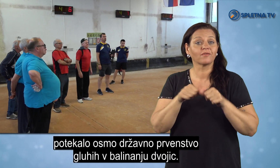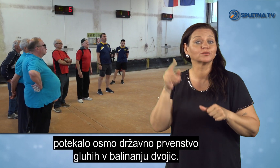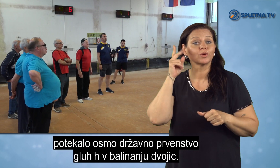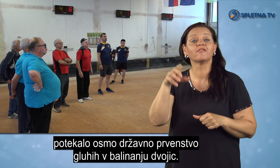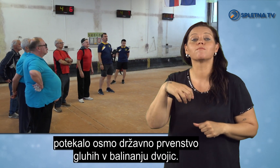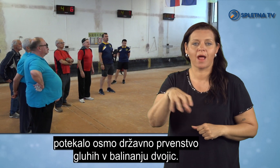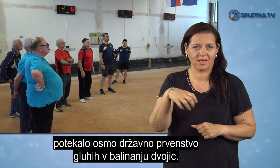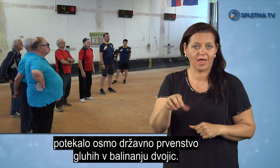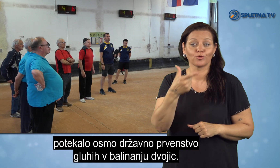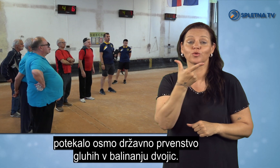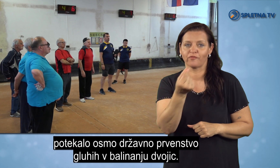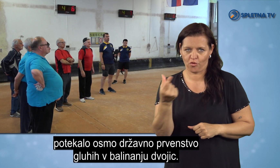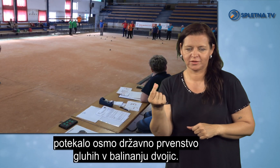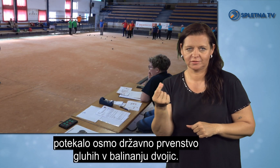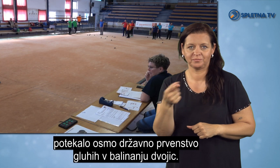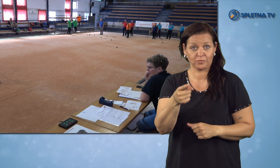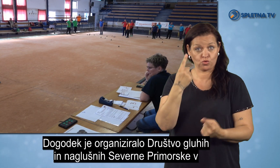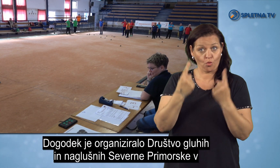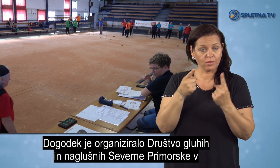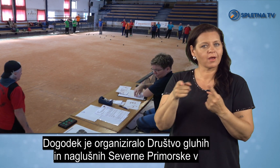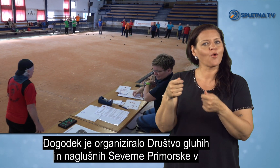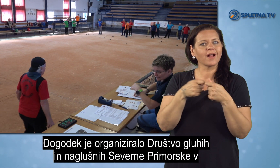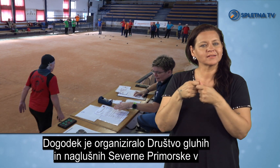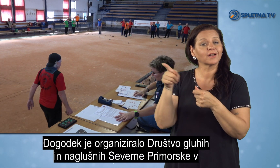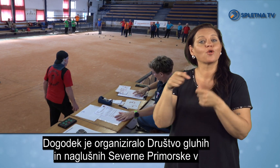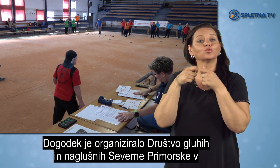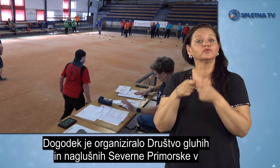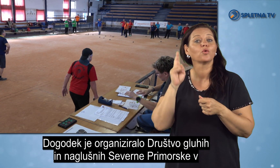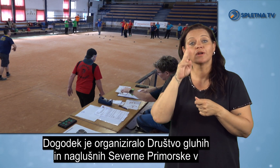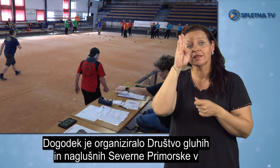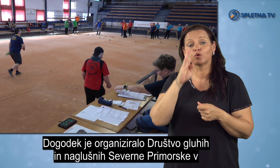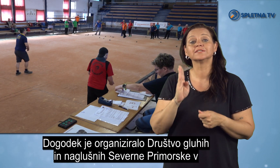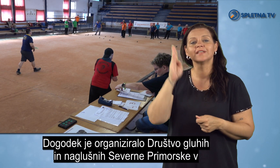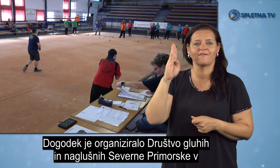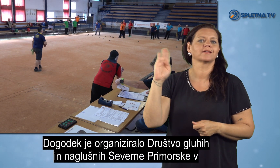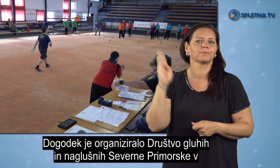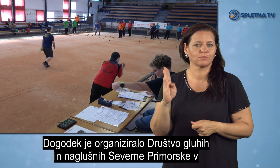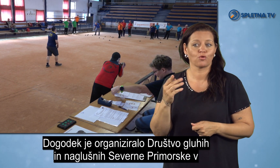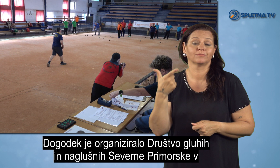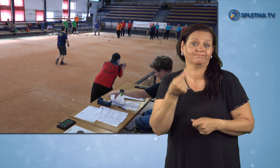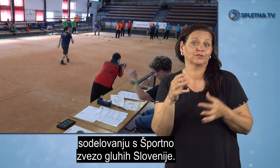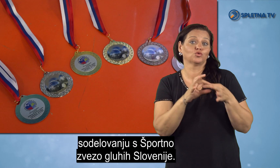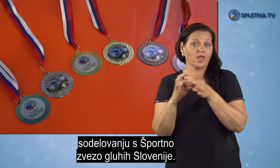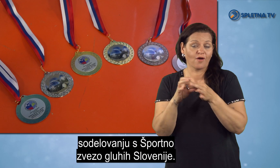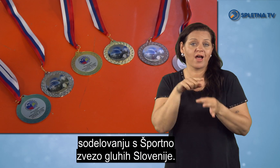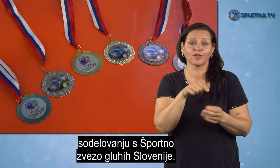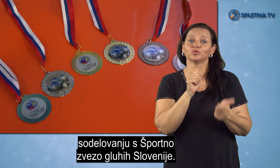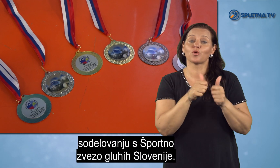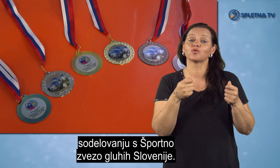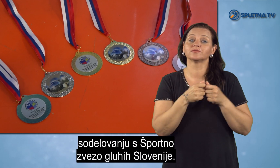v balinanju dvojic. Dogodek je organiziralo Društvo gluhih in naglušnih Severne Primorske v sodelovanju